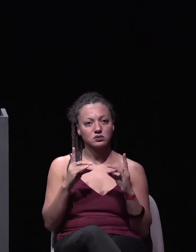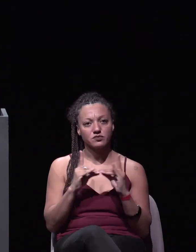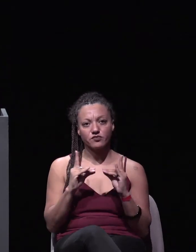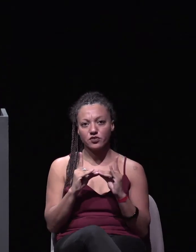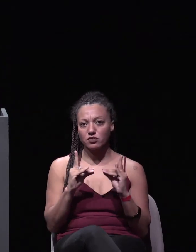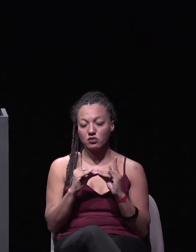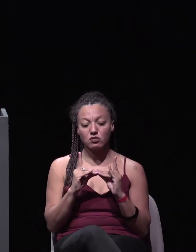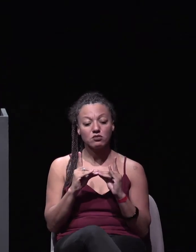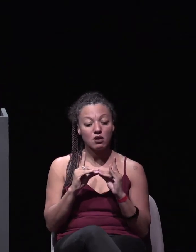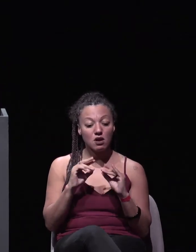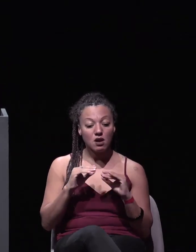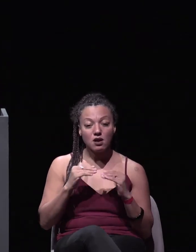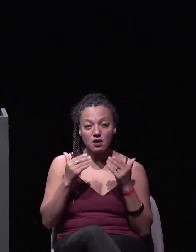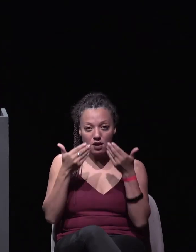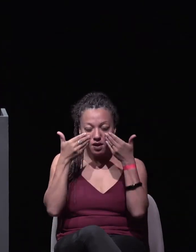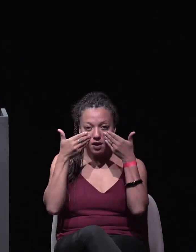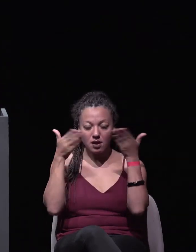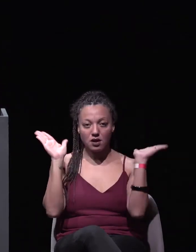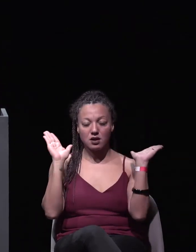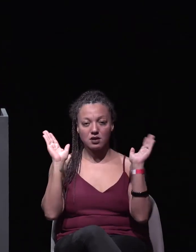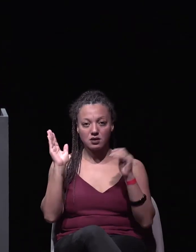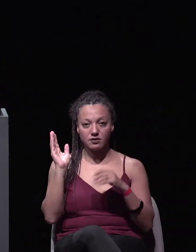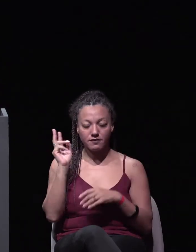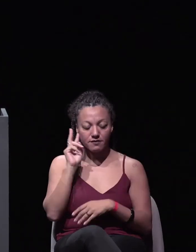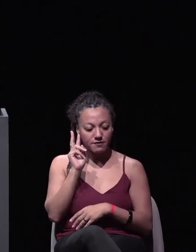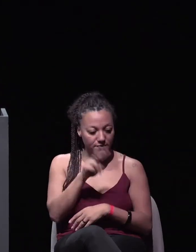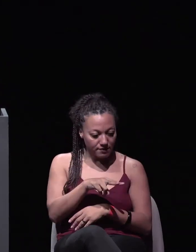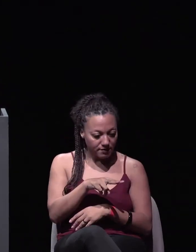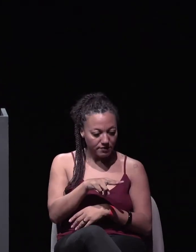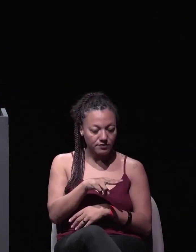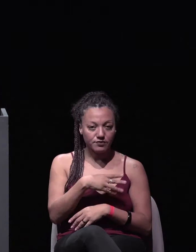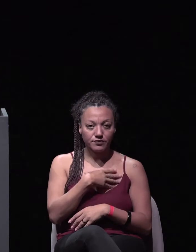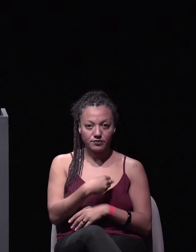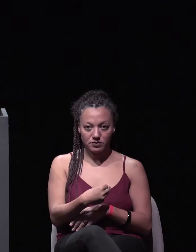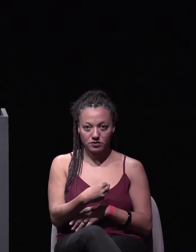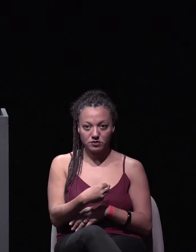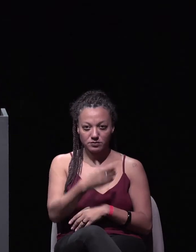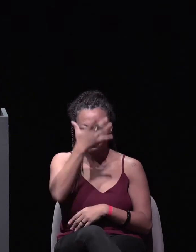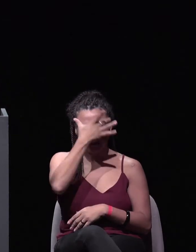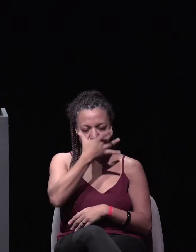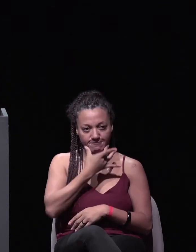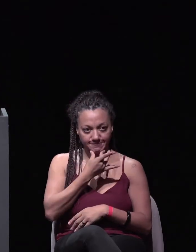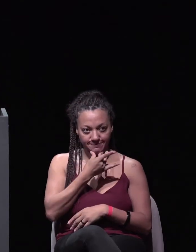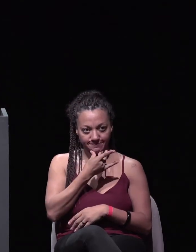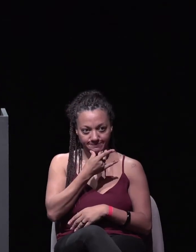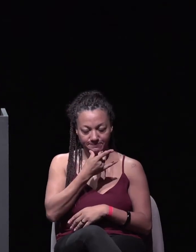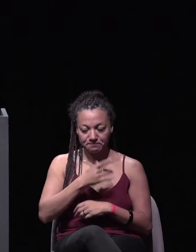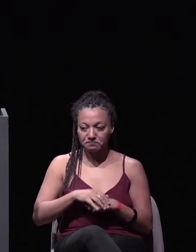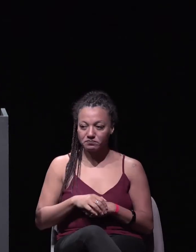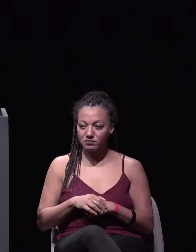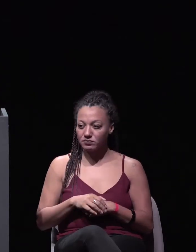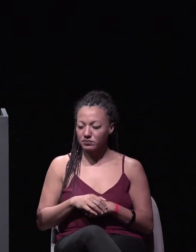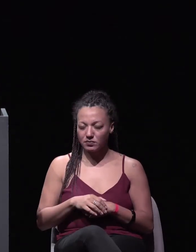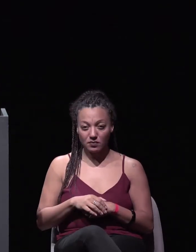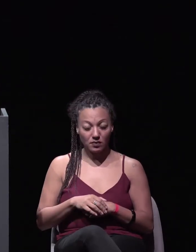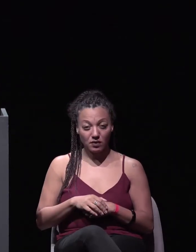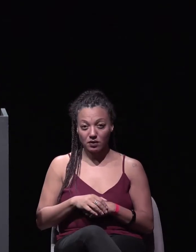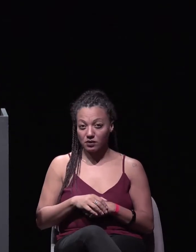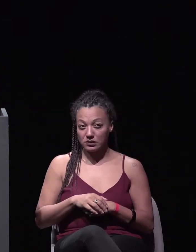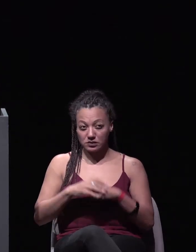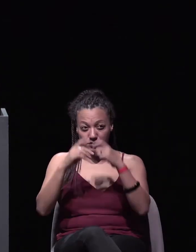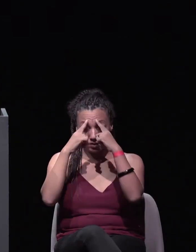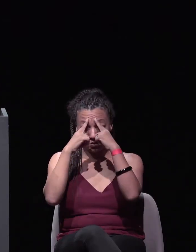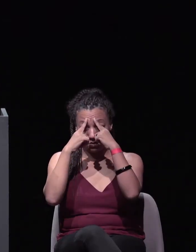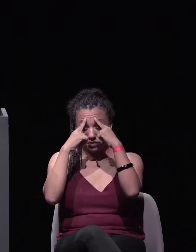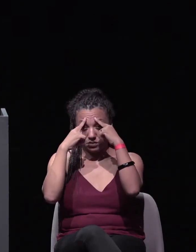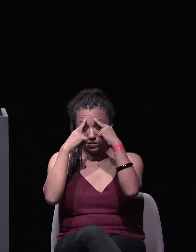feito em caixão aberto para que todos possam ver o que foi feito de seu filho. Então, foi um assassinato muito brutal,